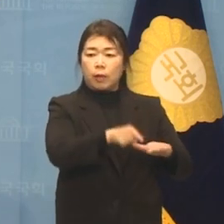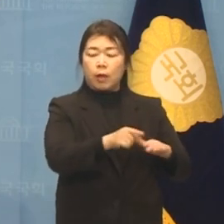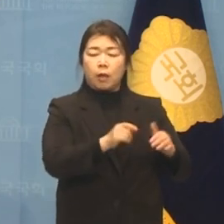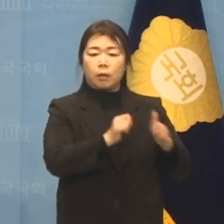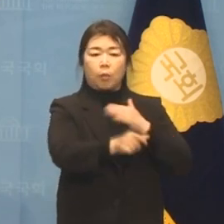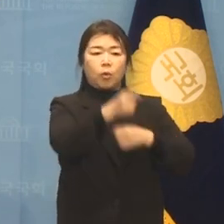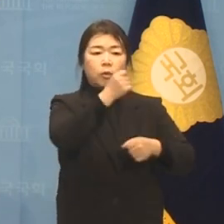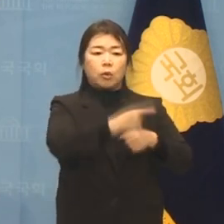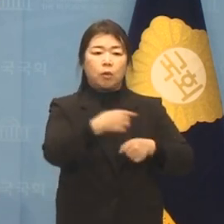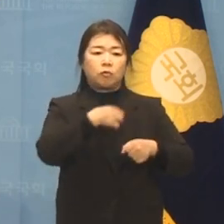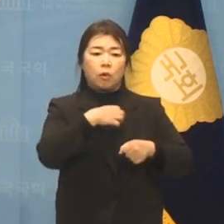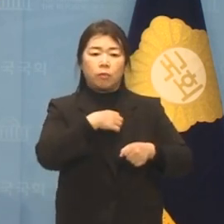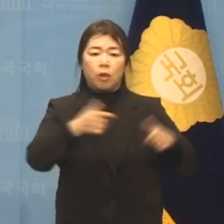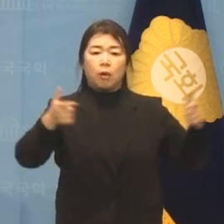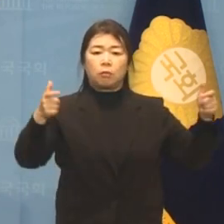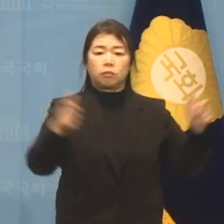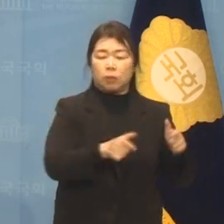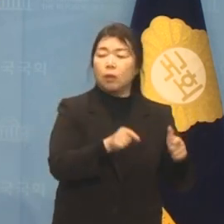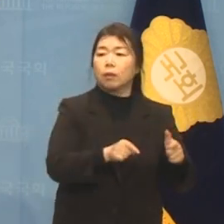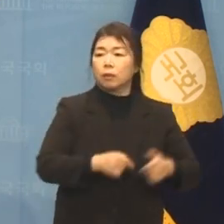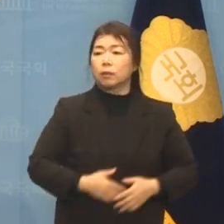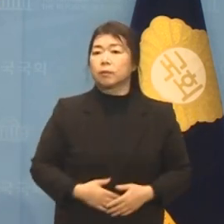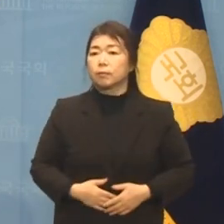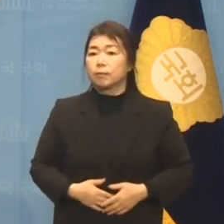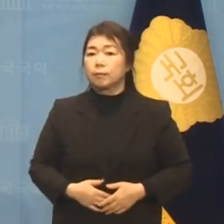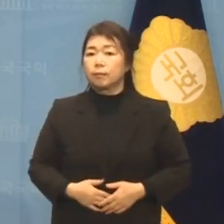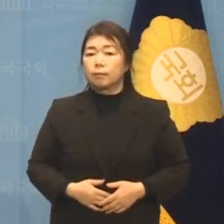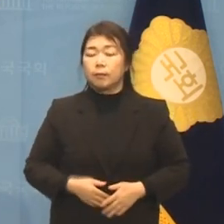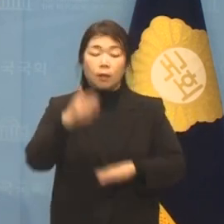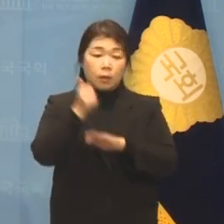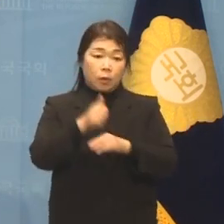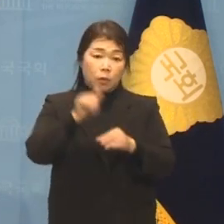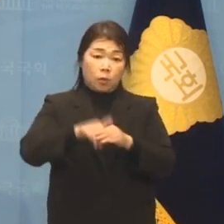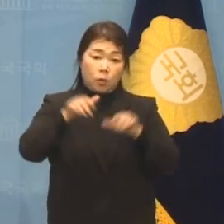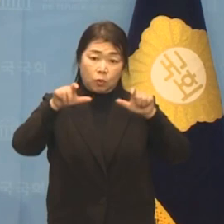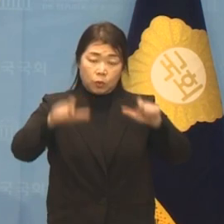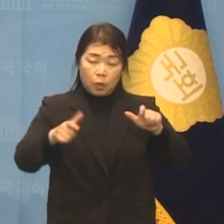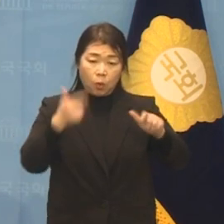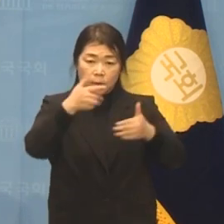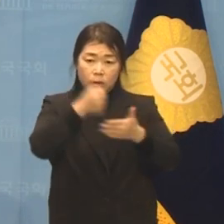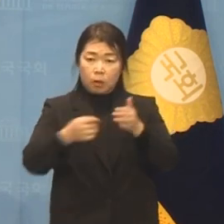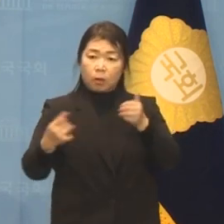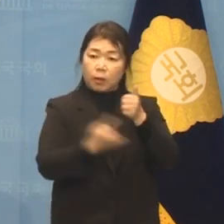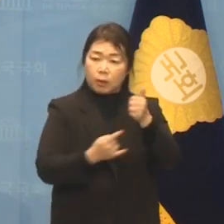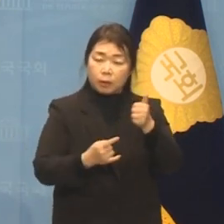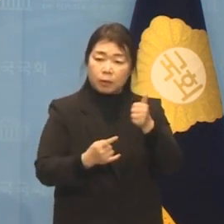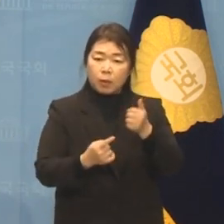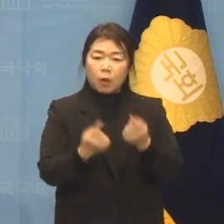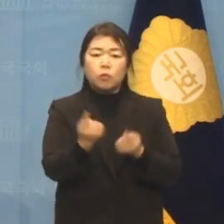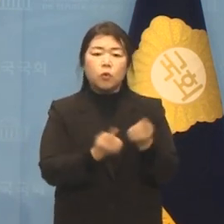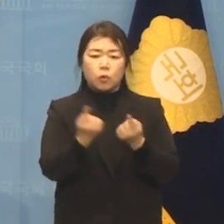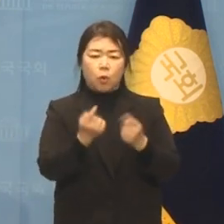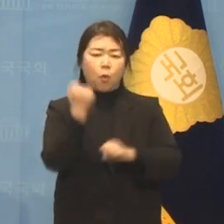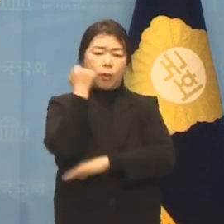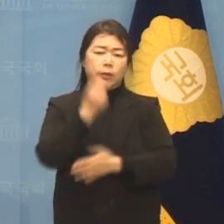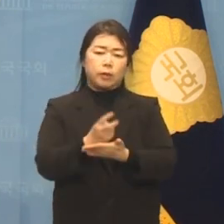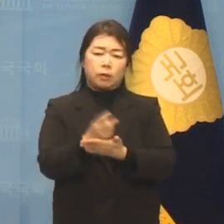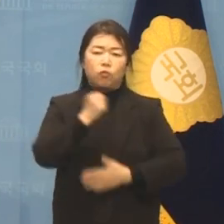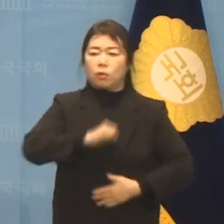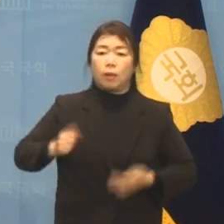위협하고 있습니다. 마지막으로 선거구 획정위의 획정안은 선거구 조정의 최소화 원칙을 위반하고